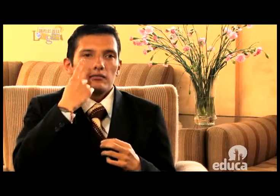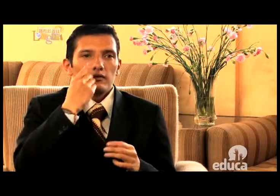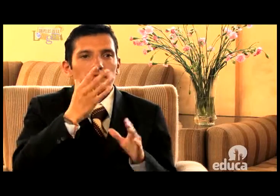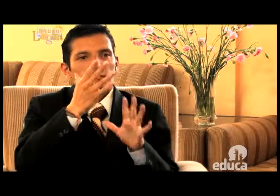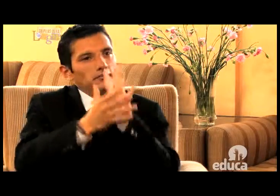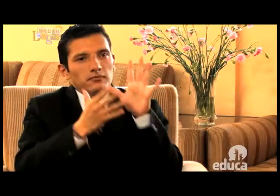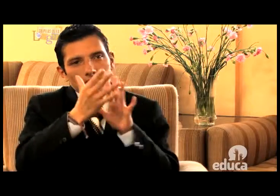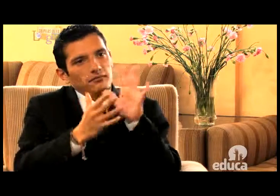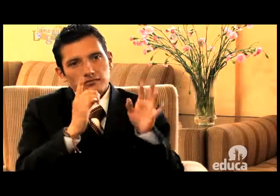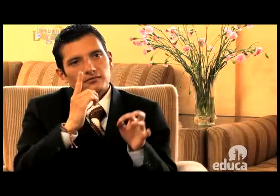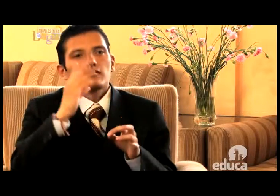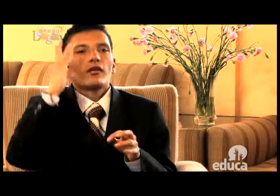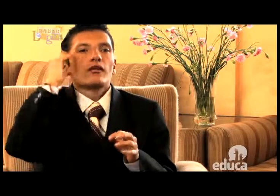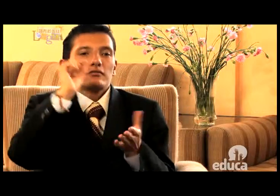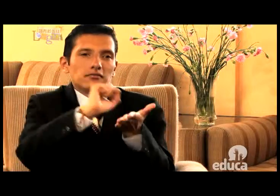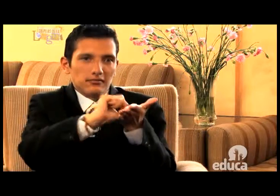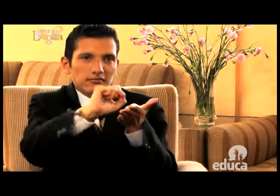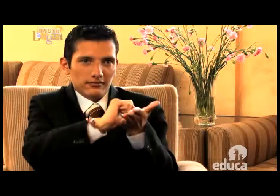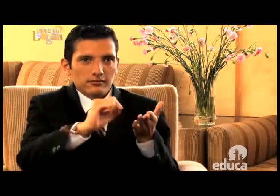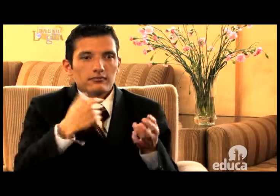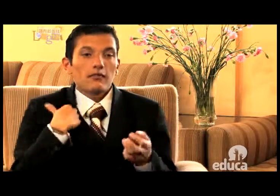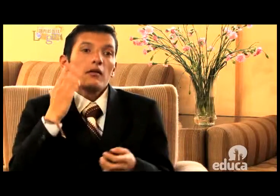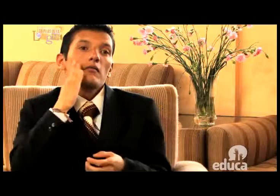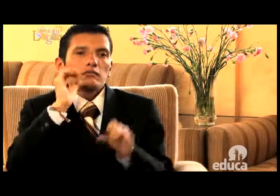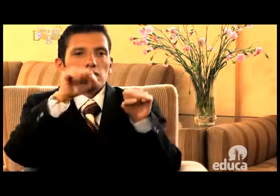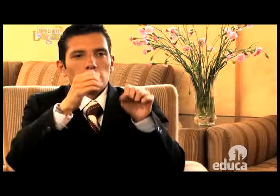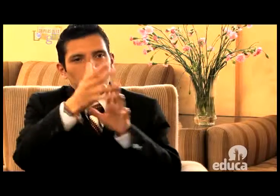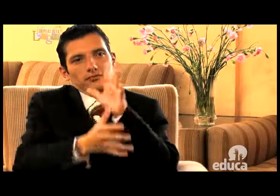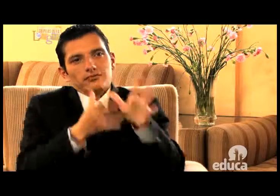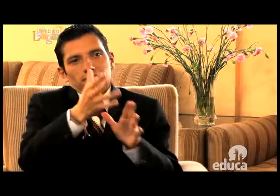Mi papá no sabe el lenguaje de señas. Me comunico con la escritura.